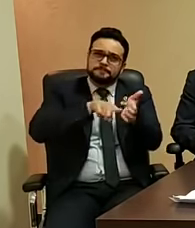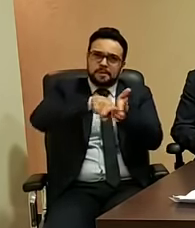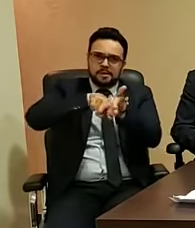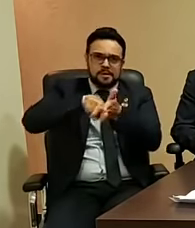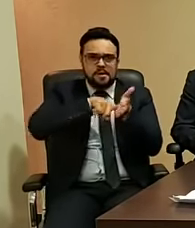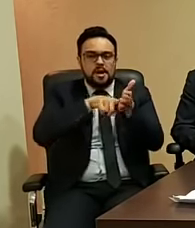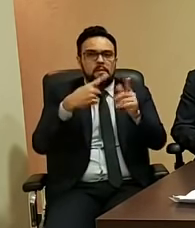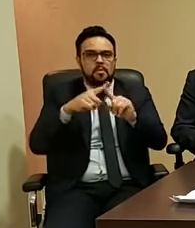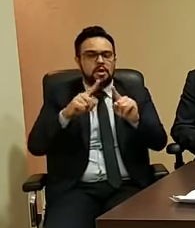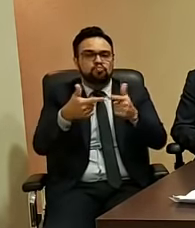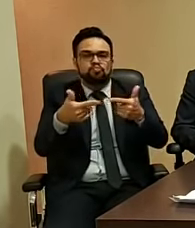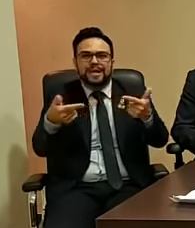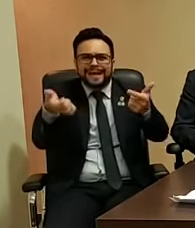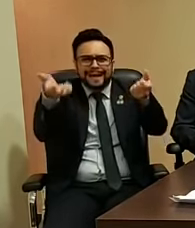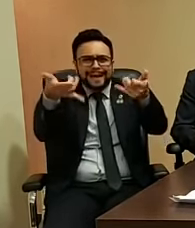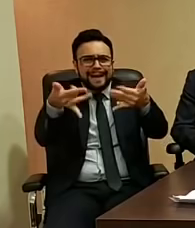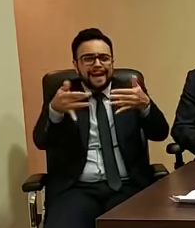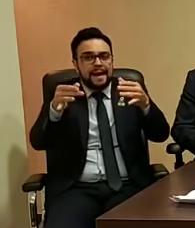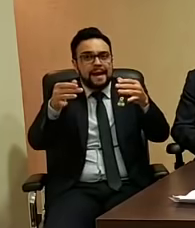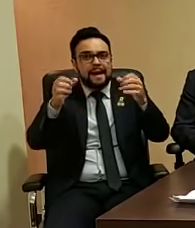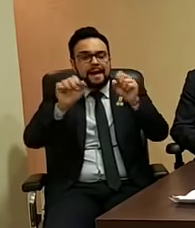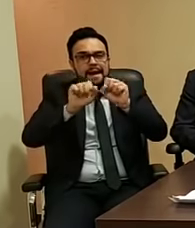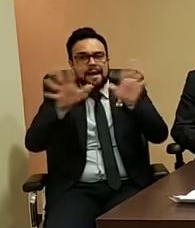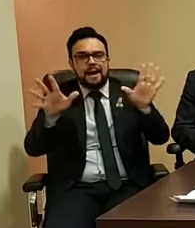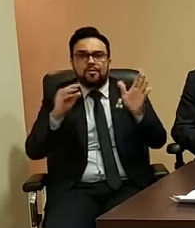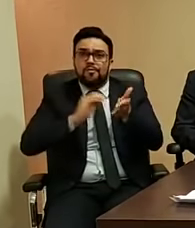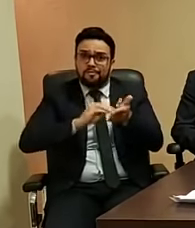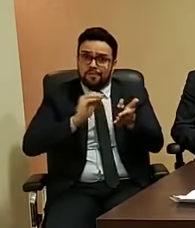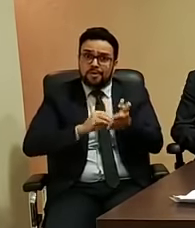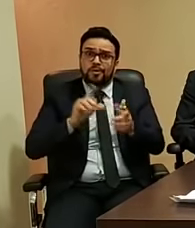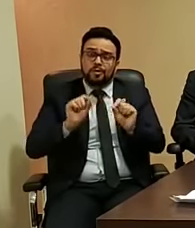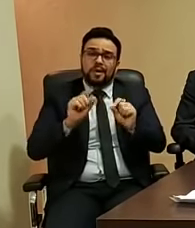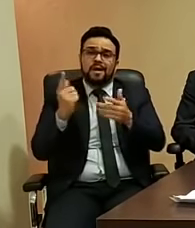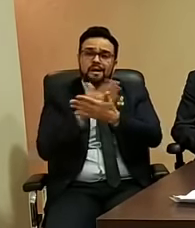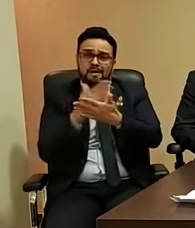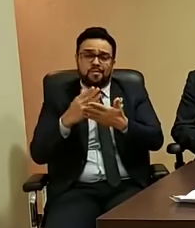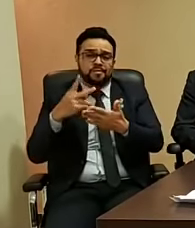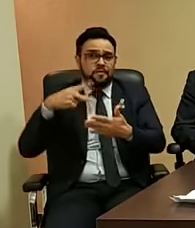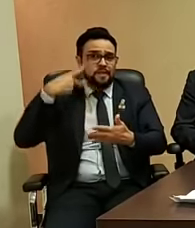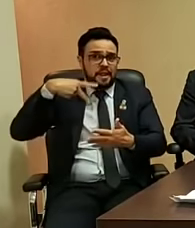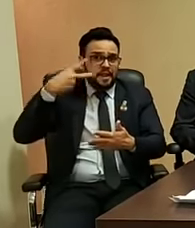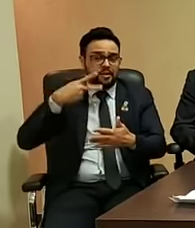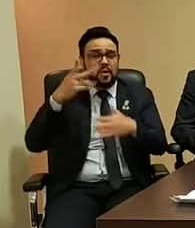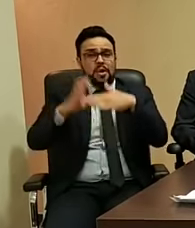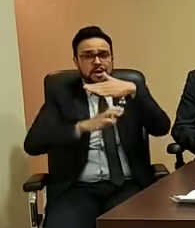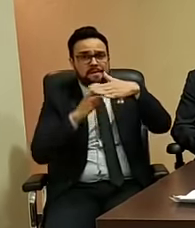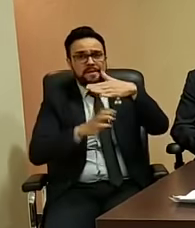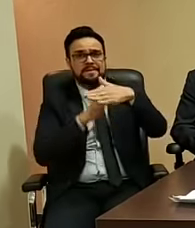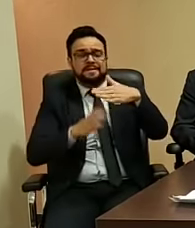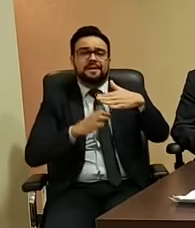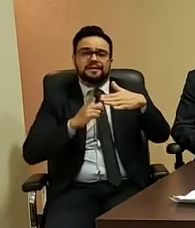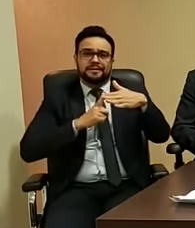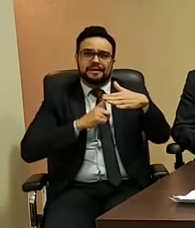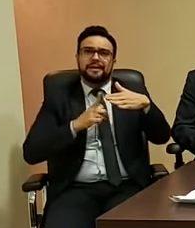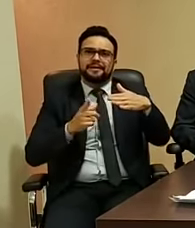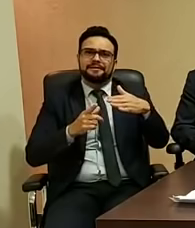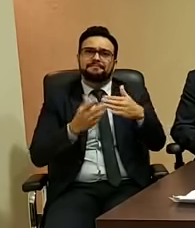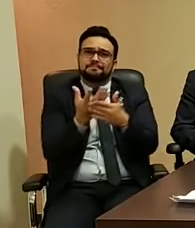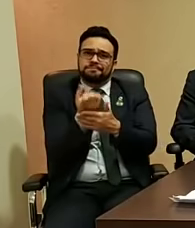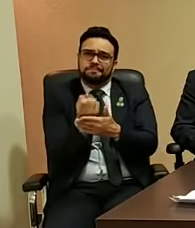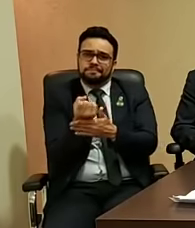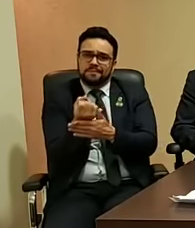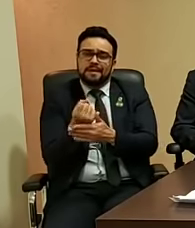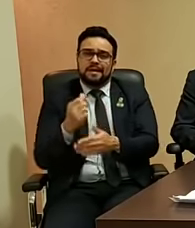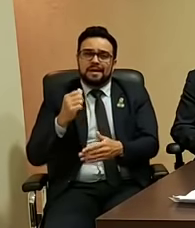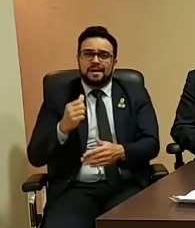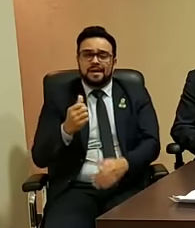definido os critérios para concessão do Bolsa Família, tem vereador, tem empresário, tem tudo que você possa imaginar aí recebendo o Bolsa